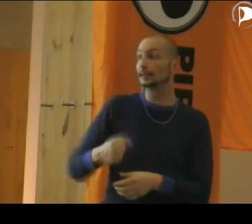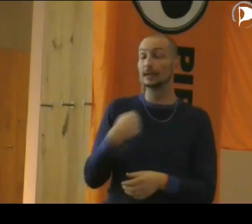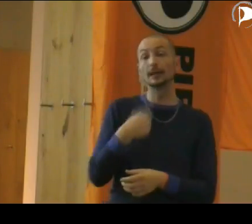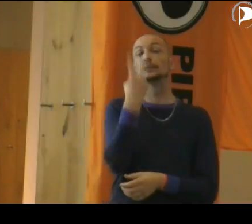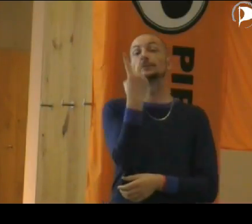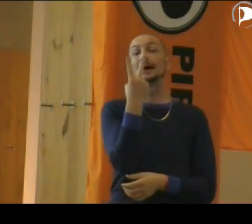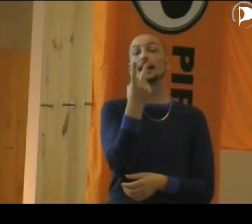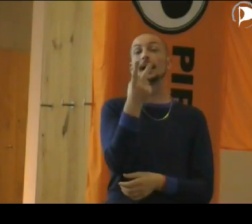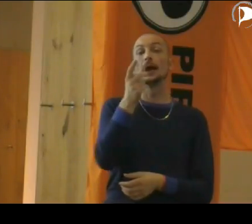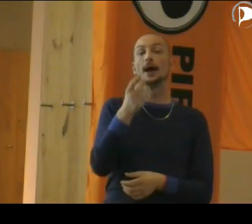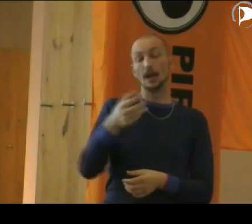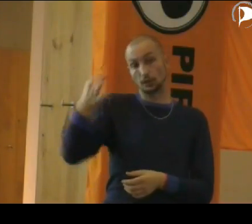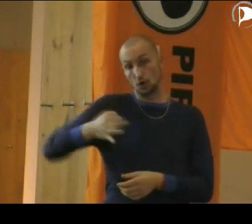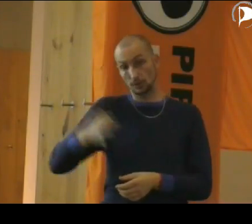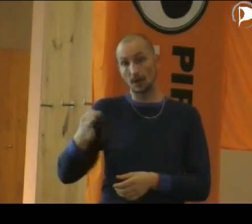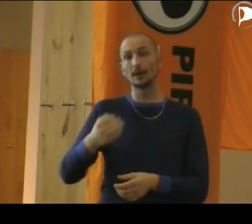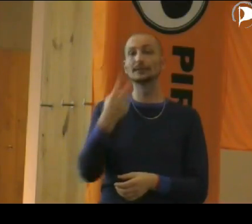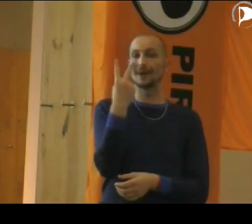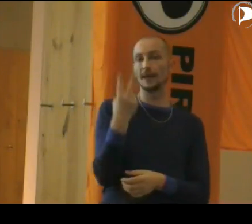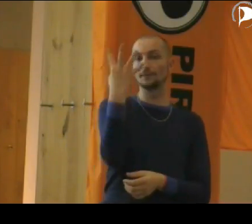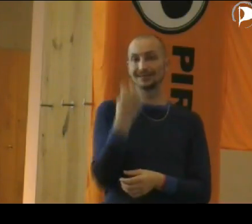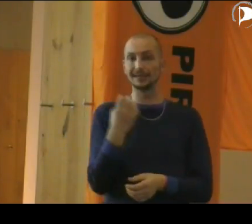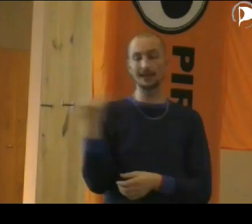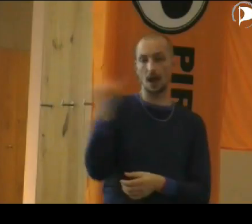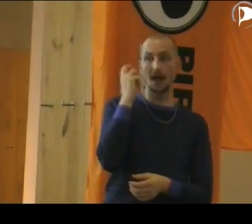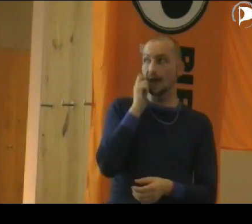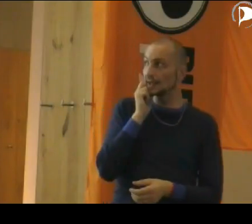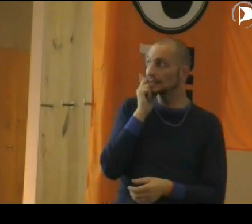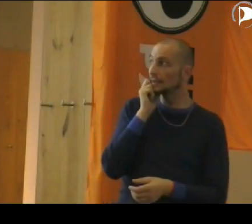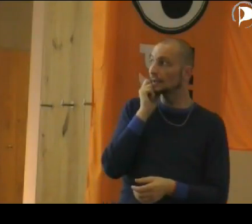bleiben sonst kommen wir auch